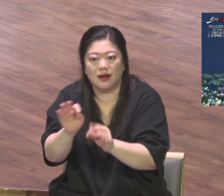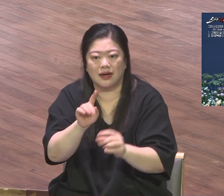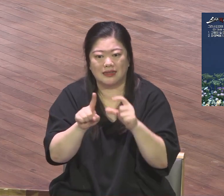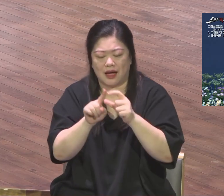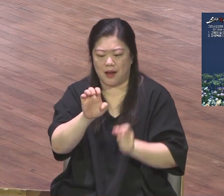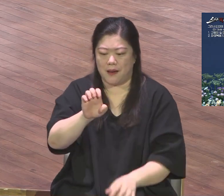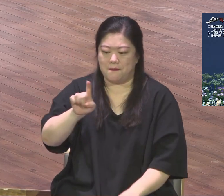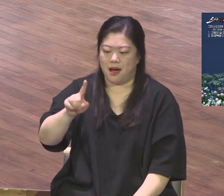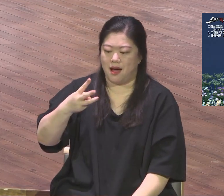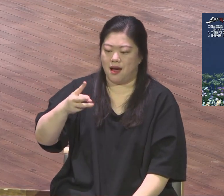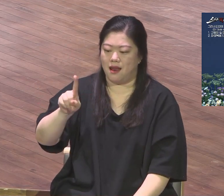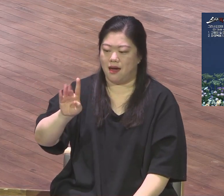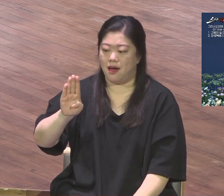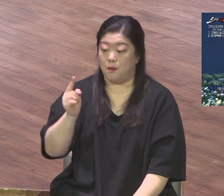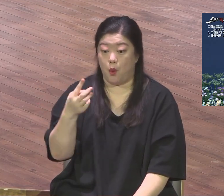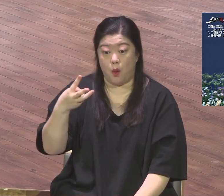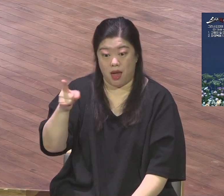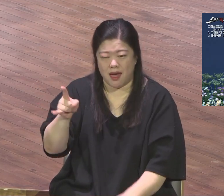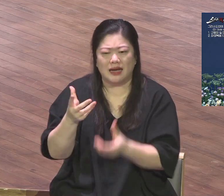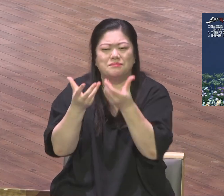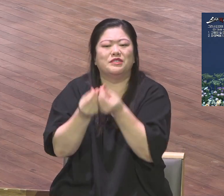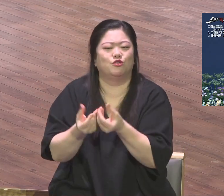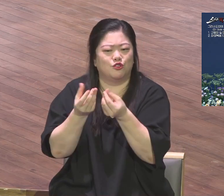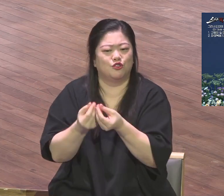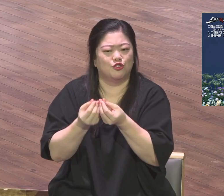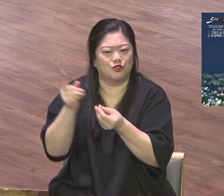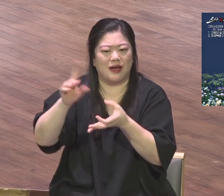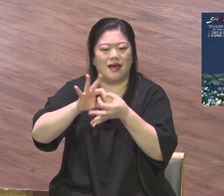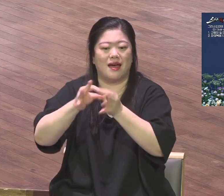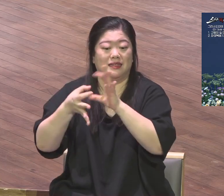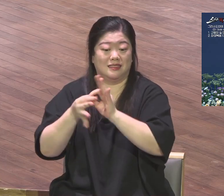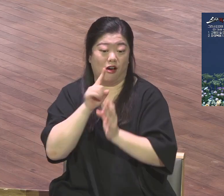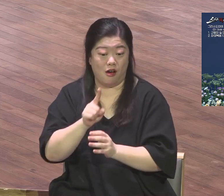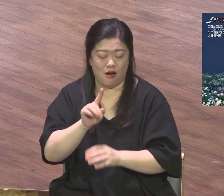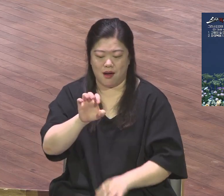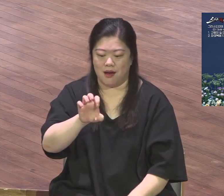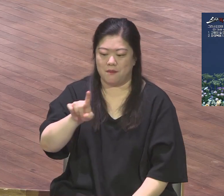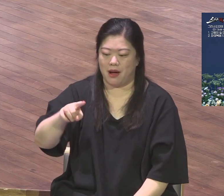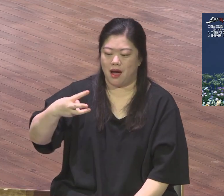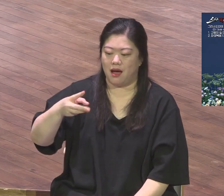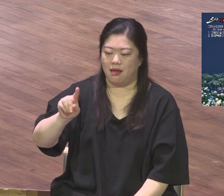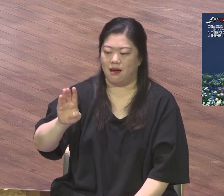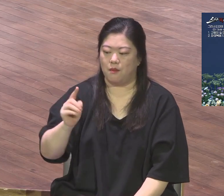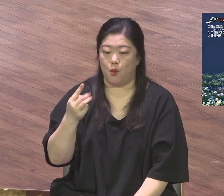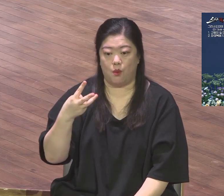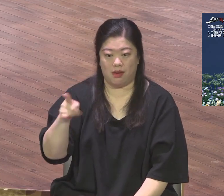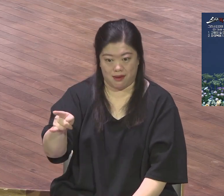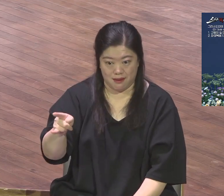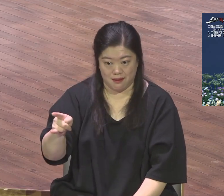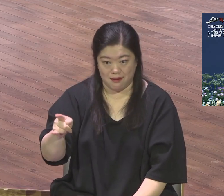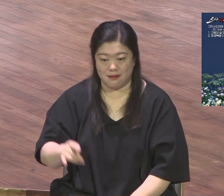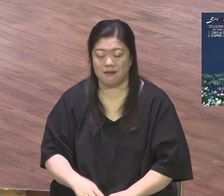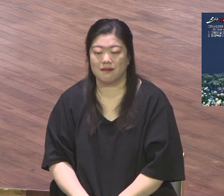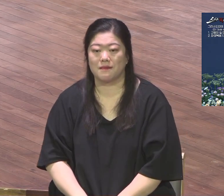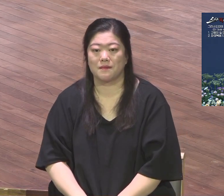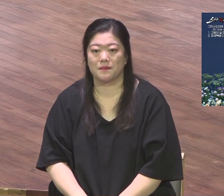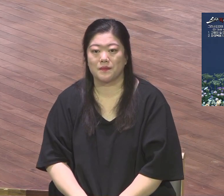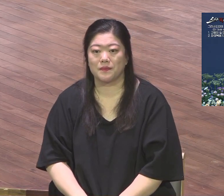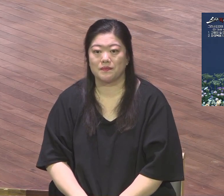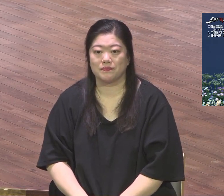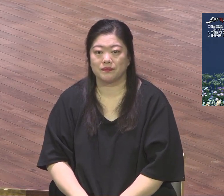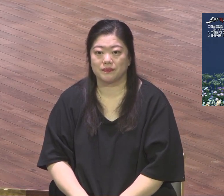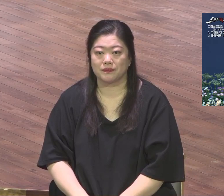파라보레라고 하는 비유라고 하는 말이 만들어졌어요. 그러니까 비유라고 하는 것은, 자